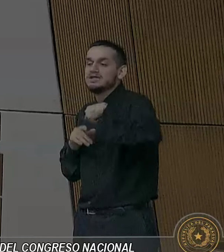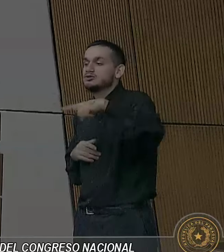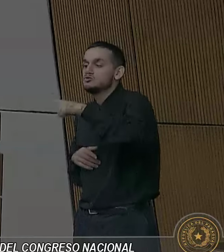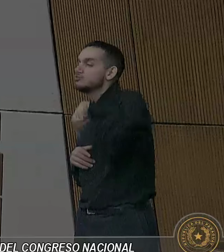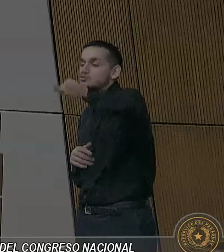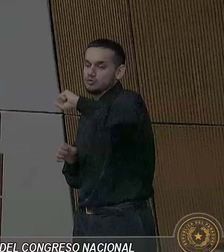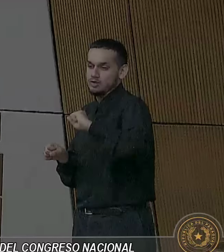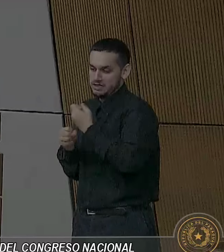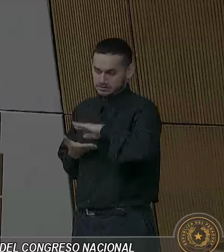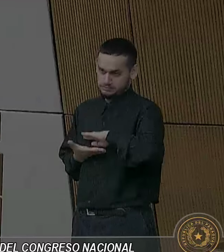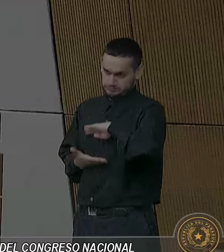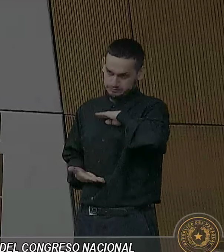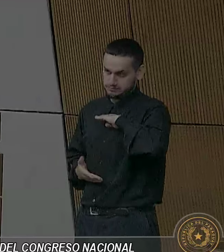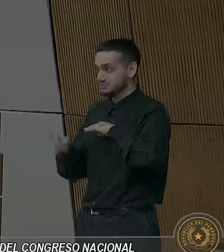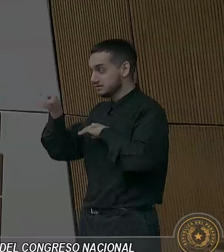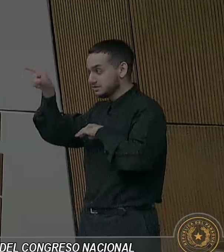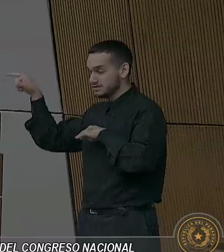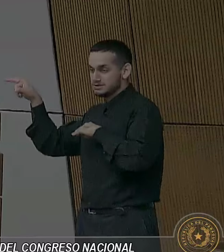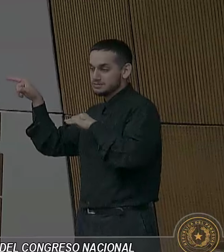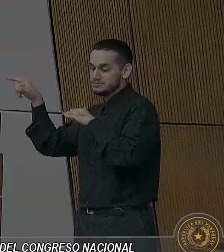¿verdad? Tanto las personas